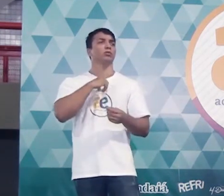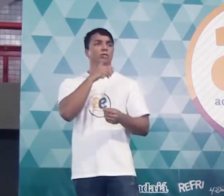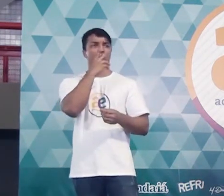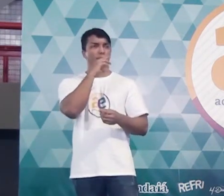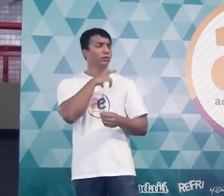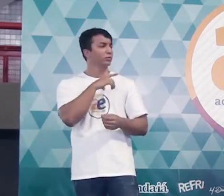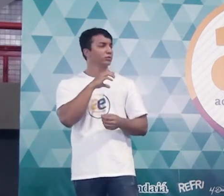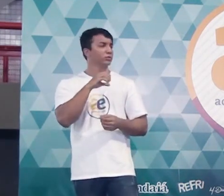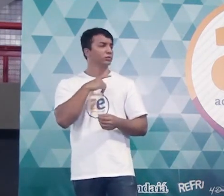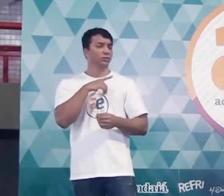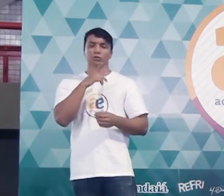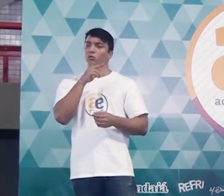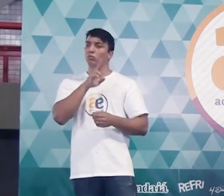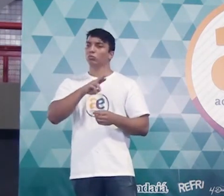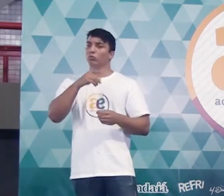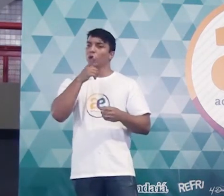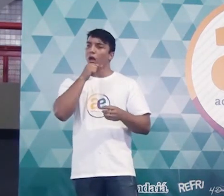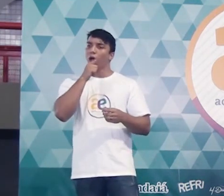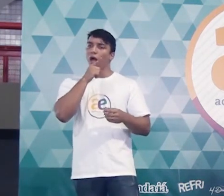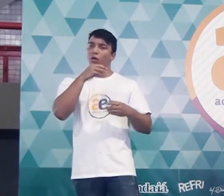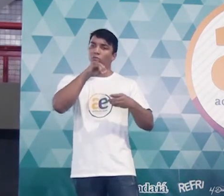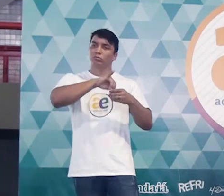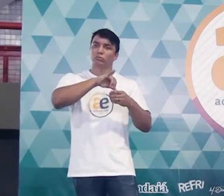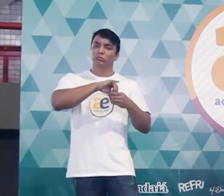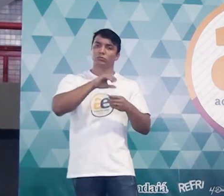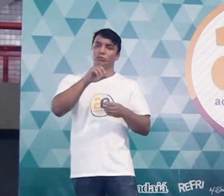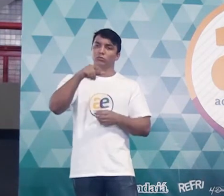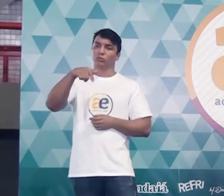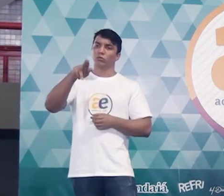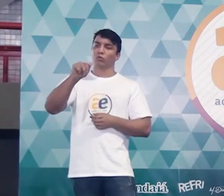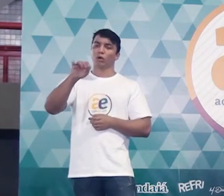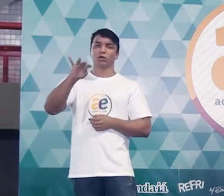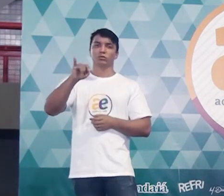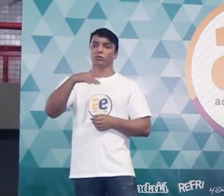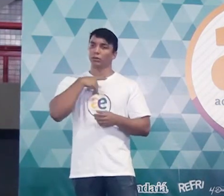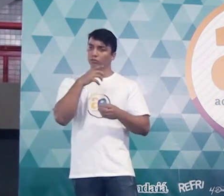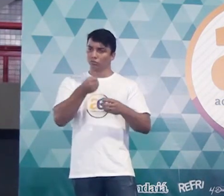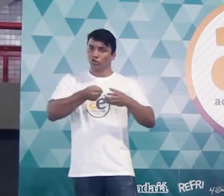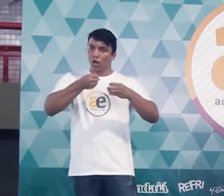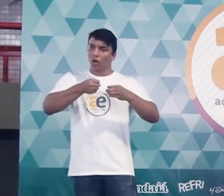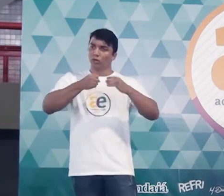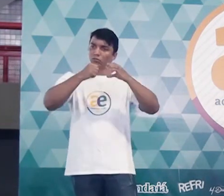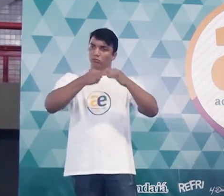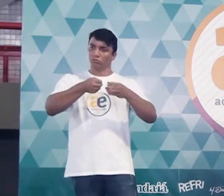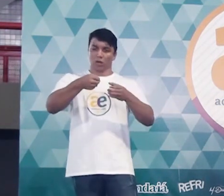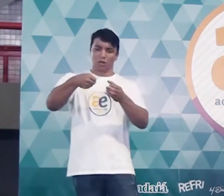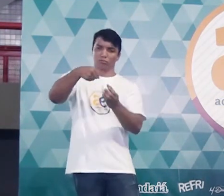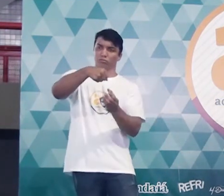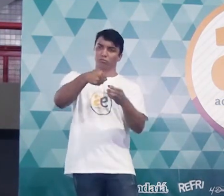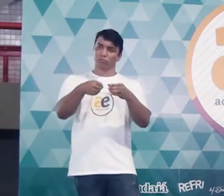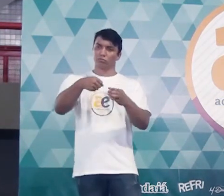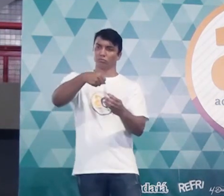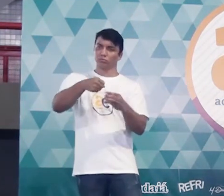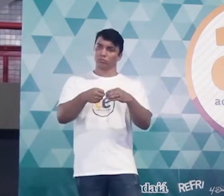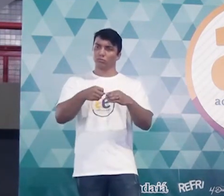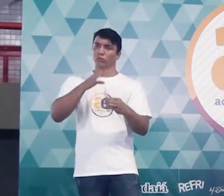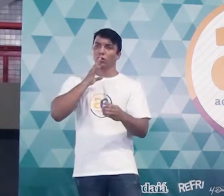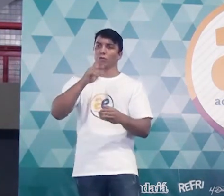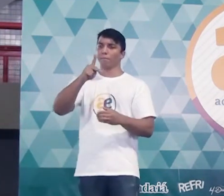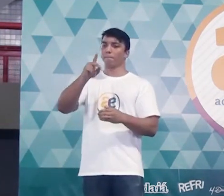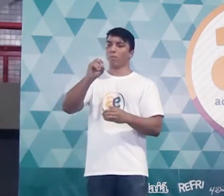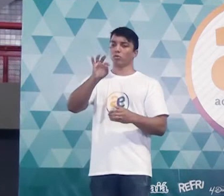quartinhas, né? Aquelas quartinhas que a gente bota água. Vocês sabem o que é quartinha? Jarro, aquele jarro que bota água. Pote, pronto,